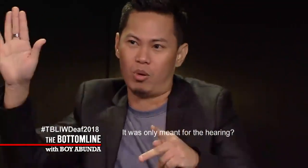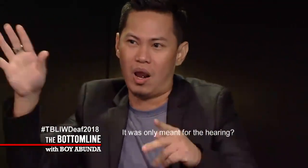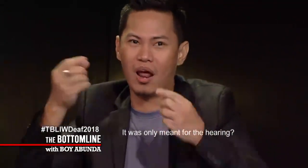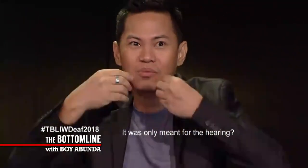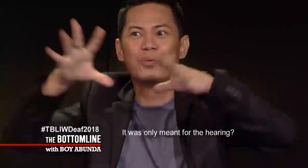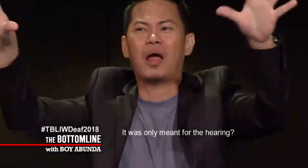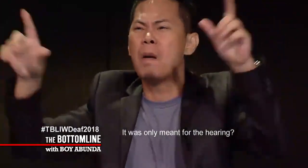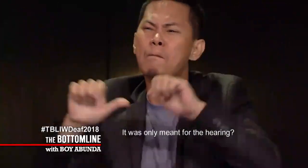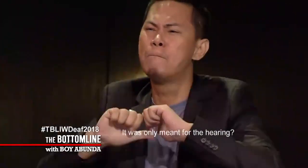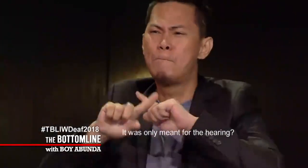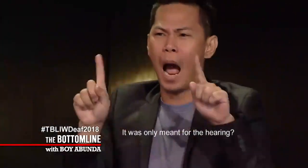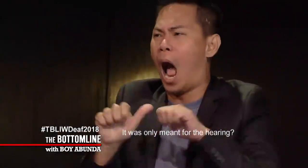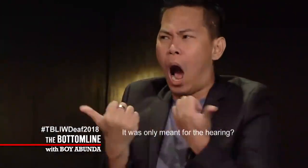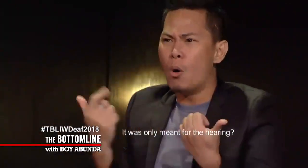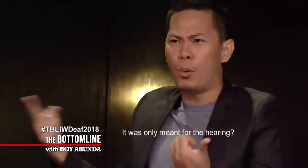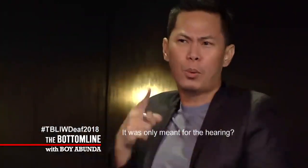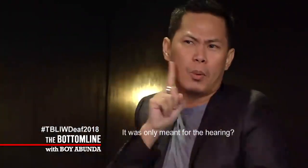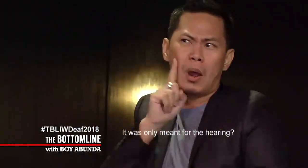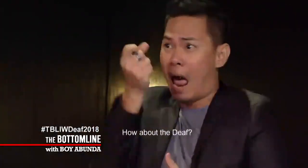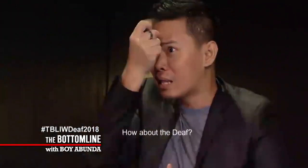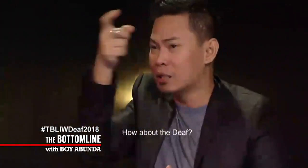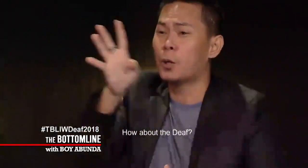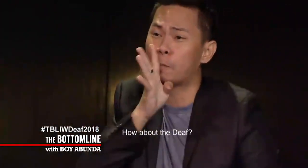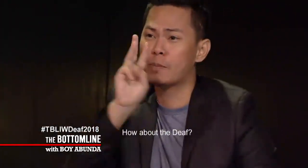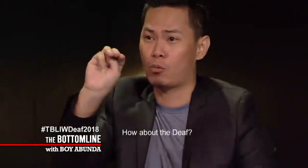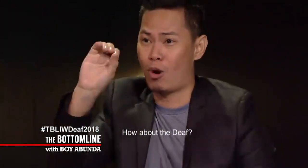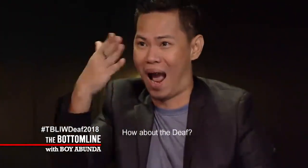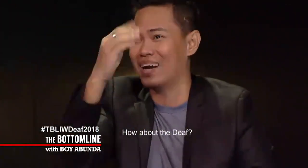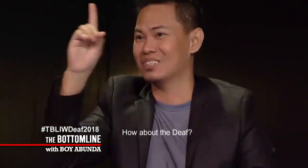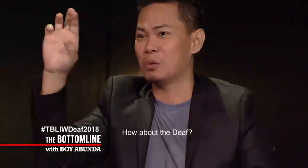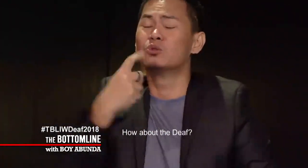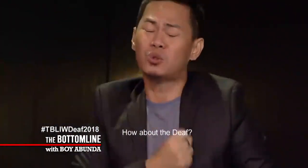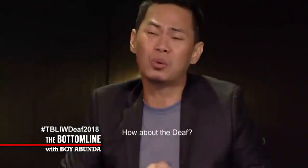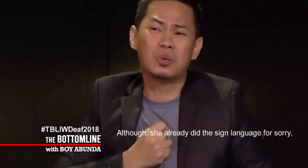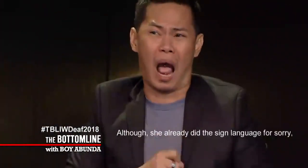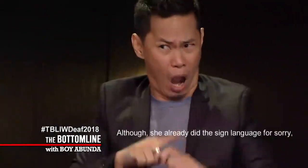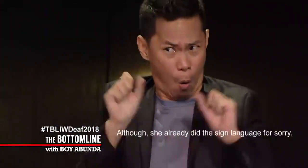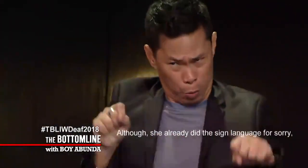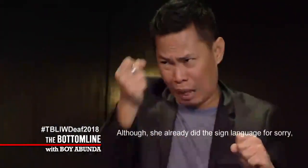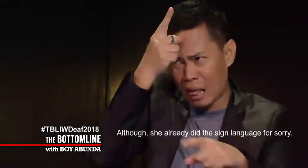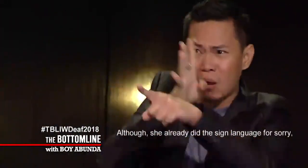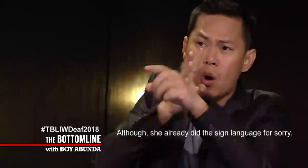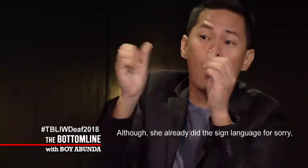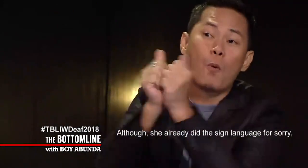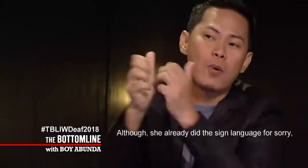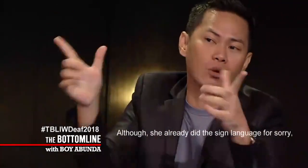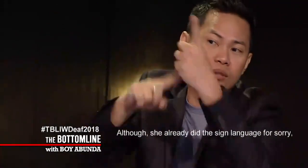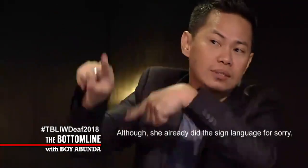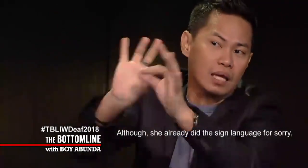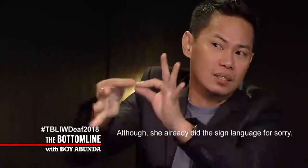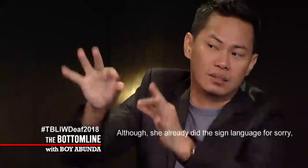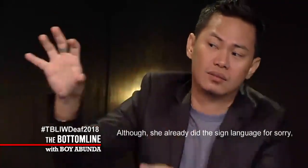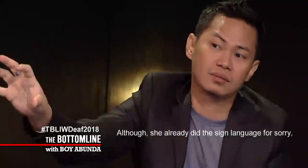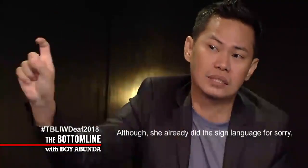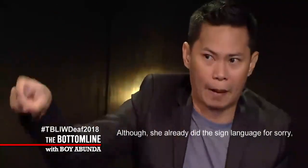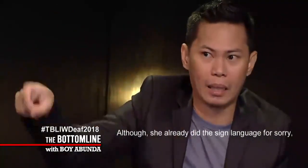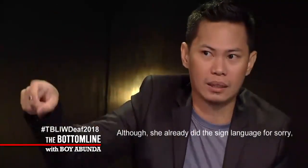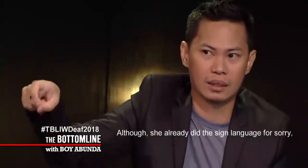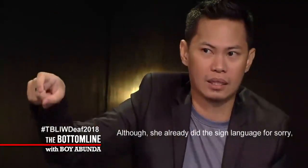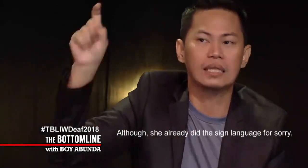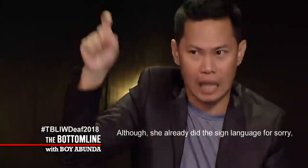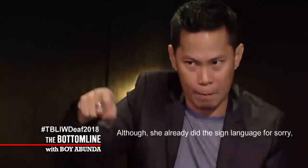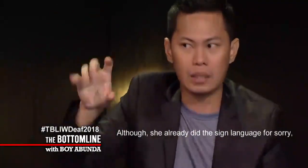Eh, di ba siyempre, sinabi lang yan para sa mga nakakarinig. Eh, paano naman kami mga bingi? Eh, yung mga sinasabi nila. Yung kay Mocha, sinabi niya,